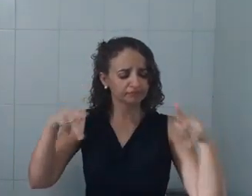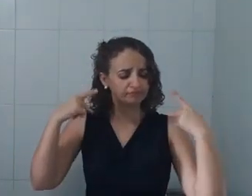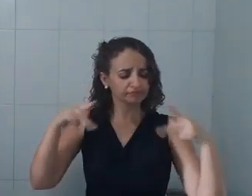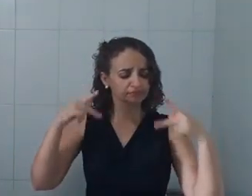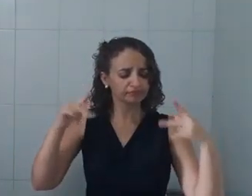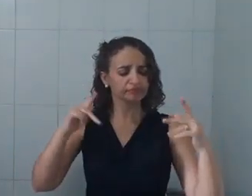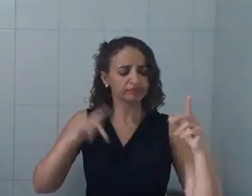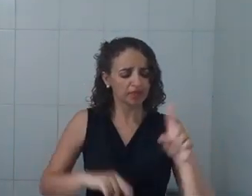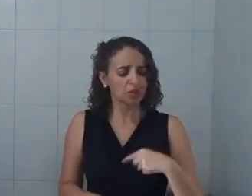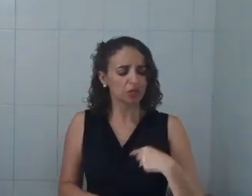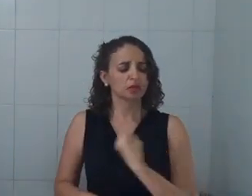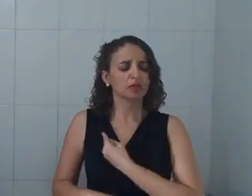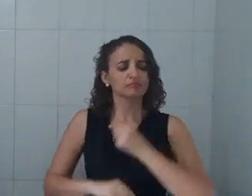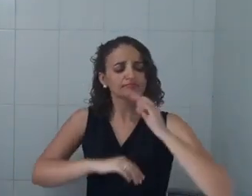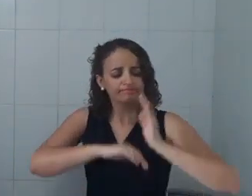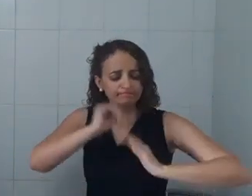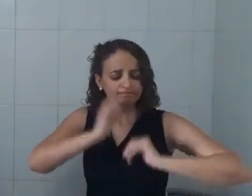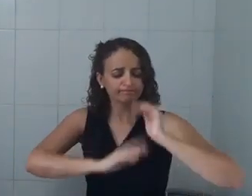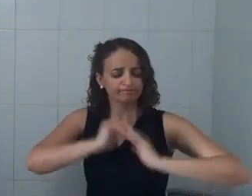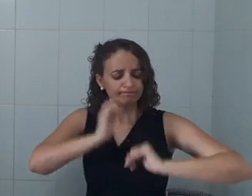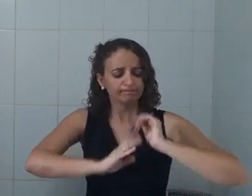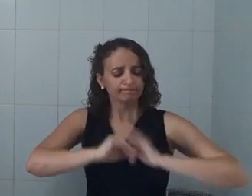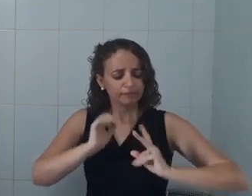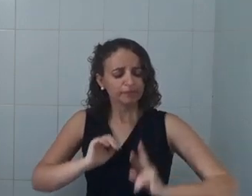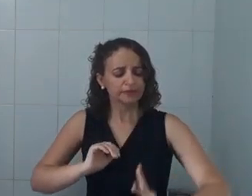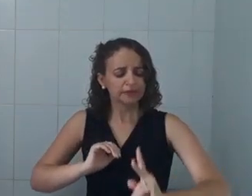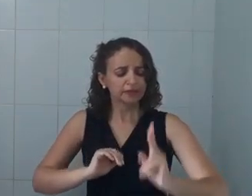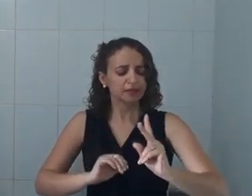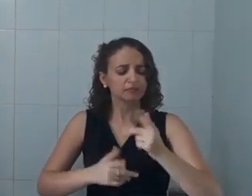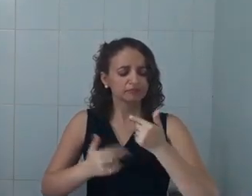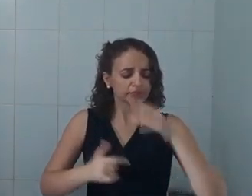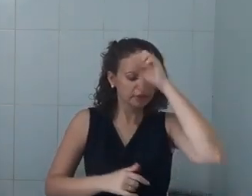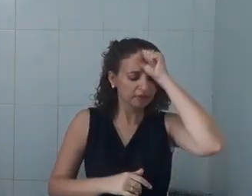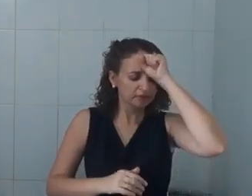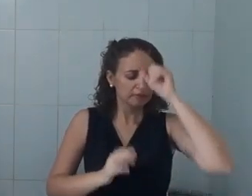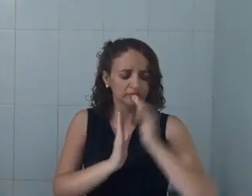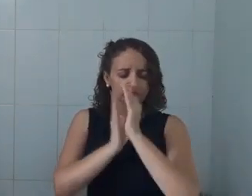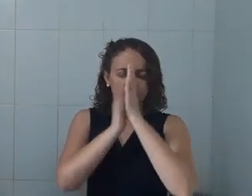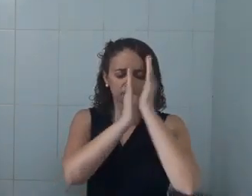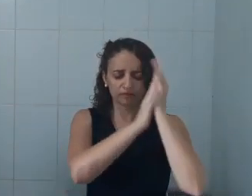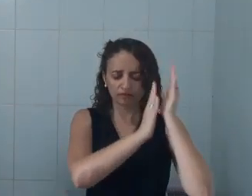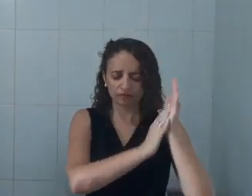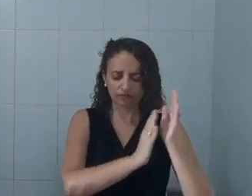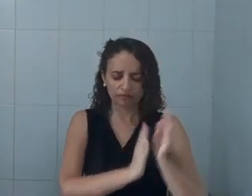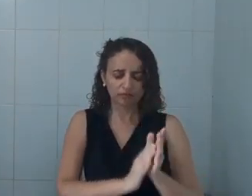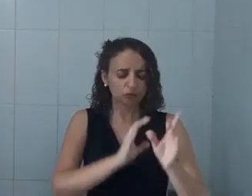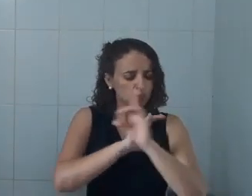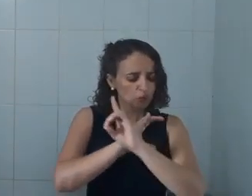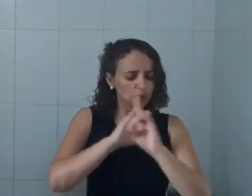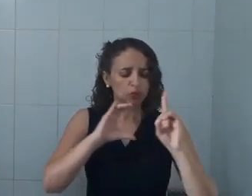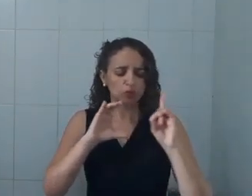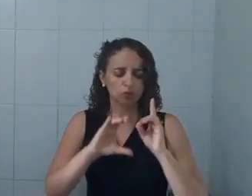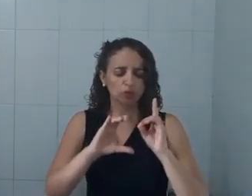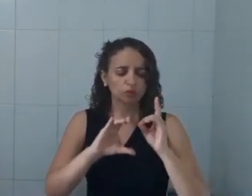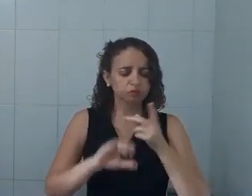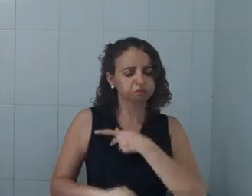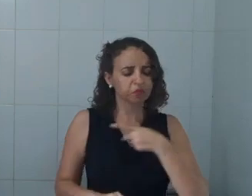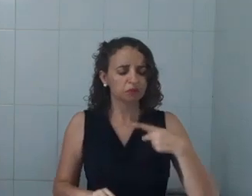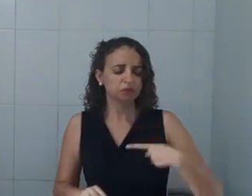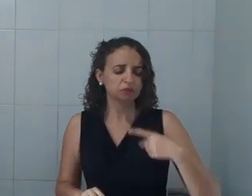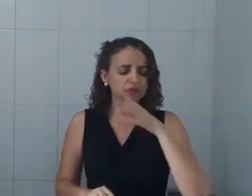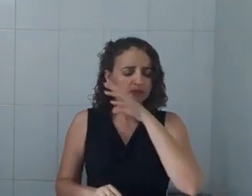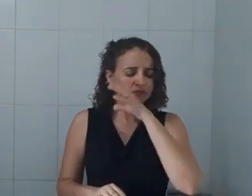em prática a cada dia das nossas vidas, Senhor. Nós te louvamos por esse culto, nós te louvamos pelo pastor, pela sua esposa, pela